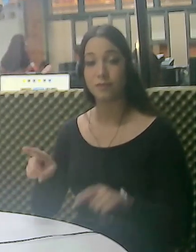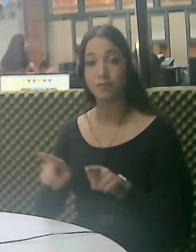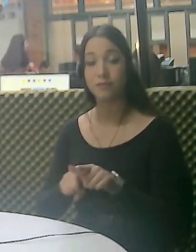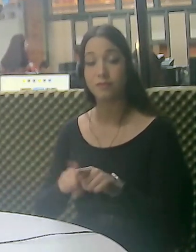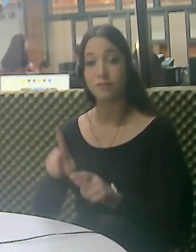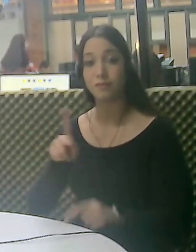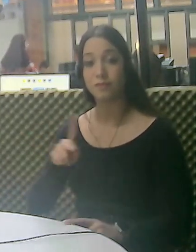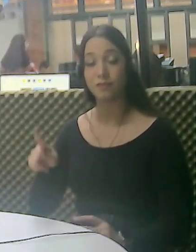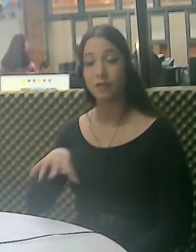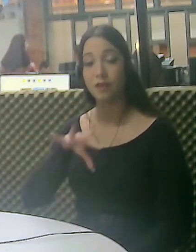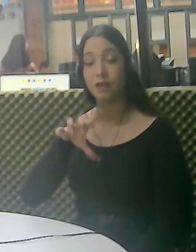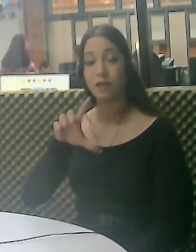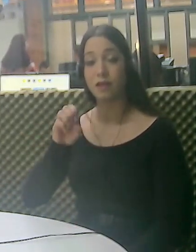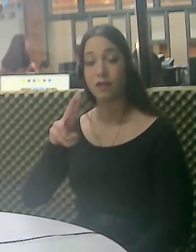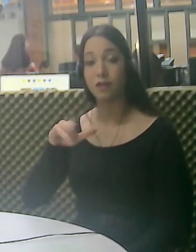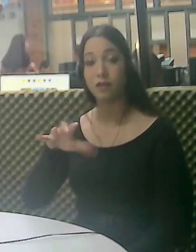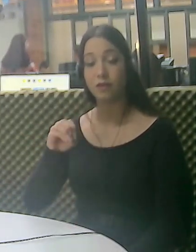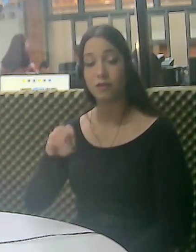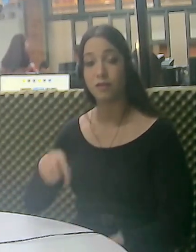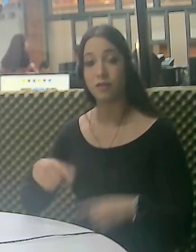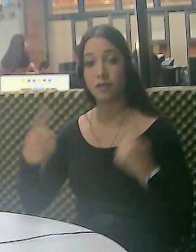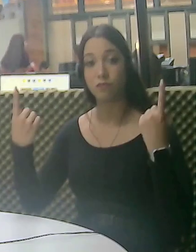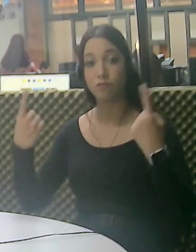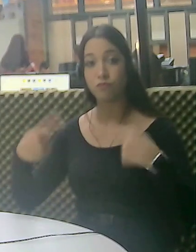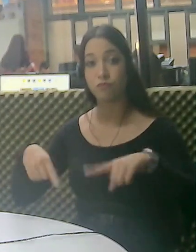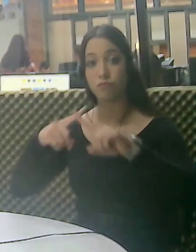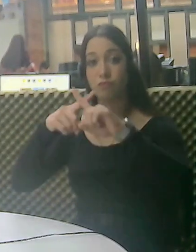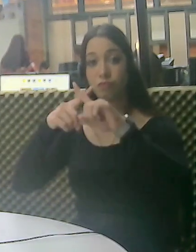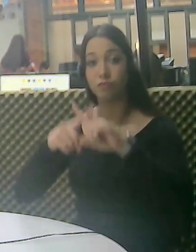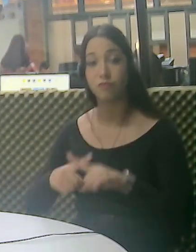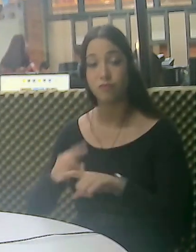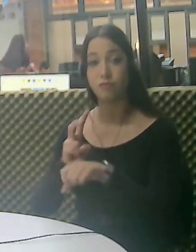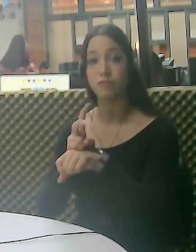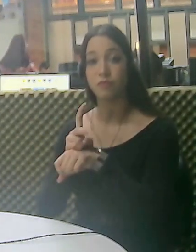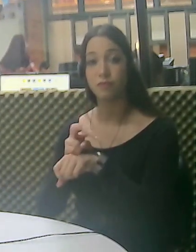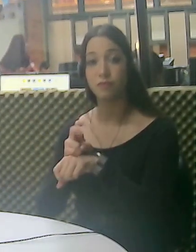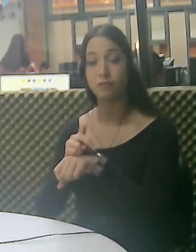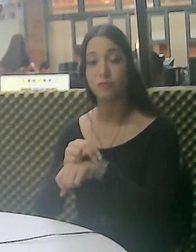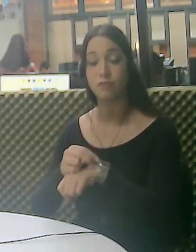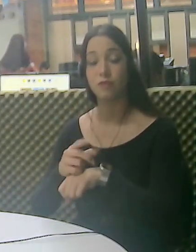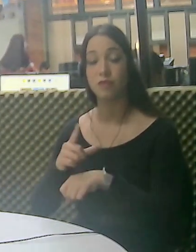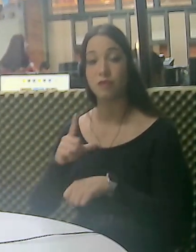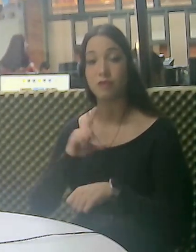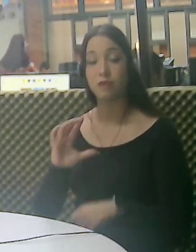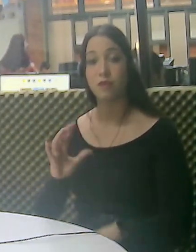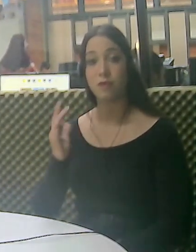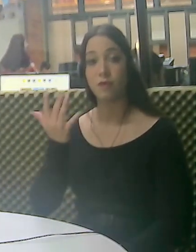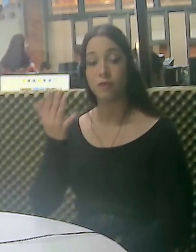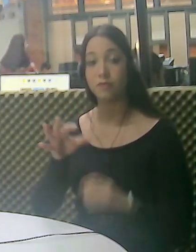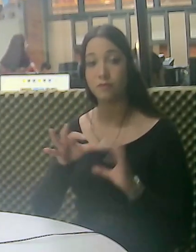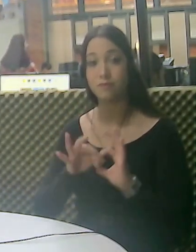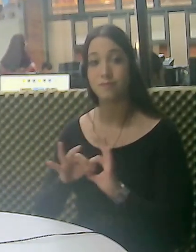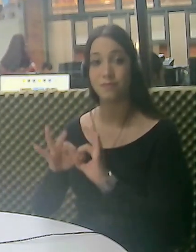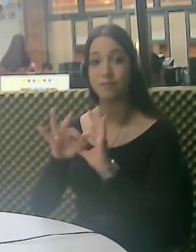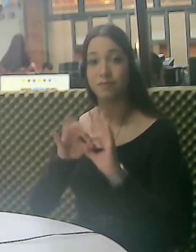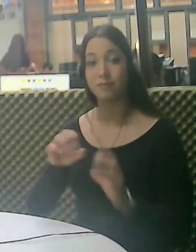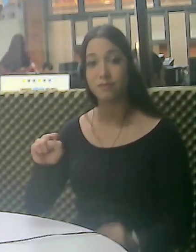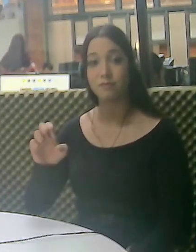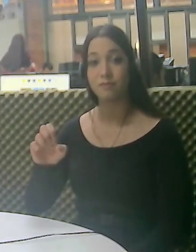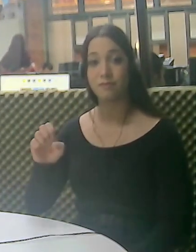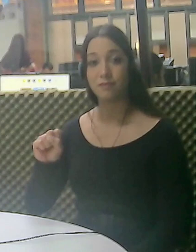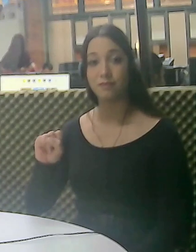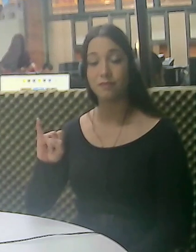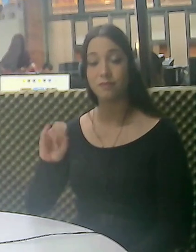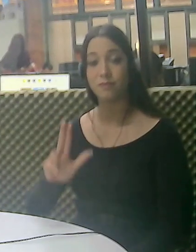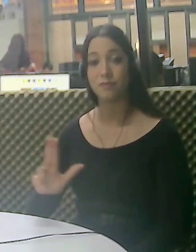professor Leôncio do Carmo Chaves, disputaram o mini campeonato de robótica. A competição aconteceu por meio da parceria com o SESI de Uberlândia,